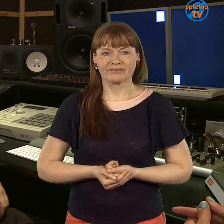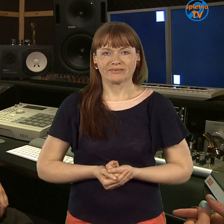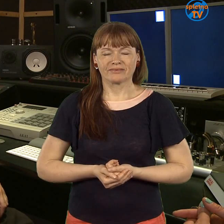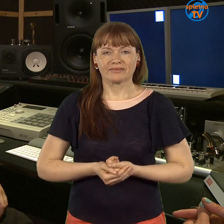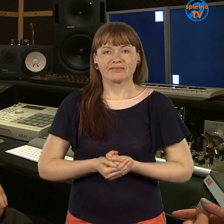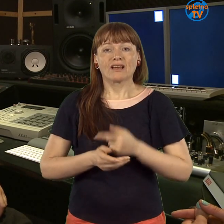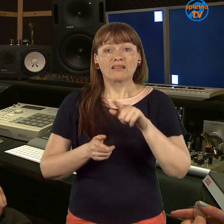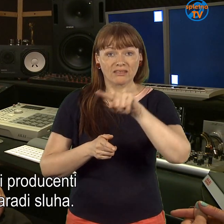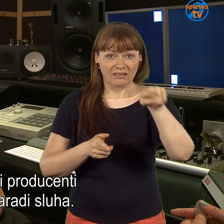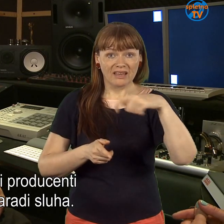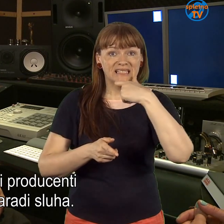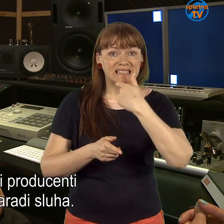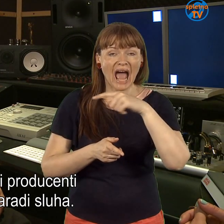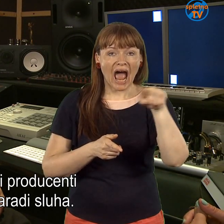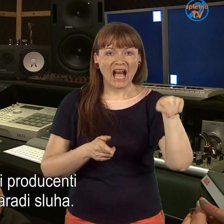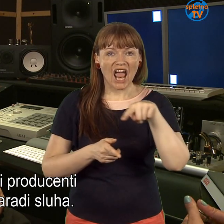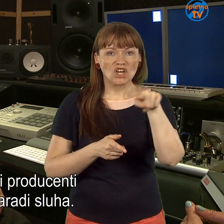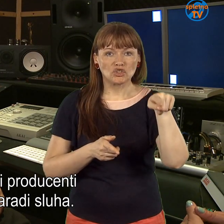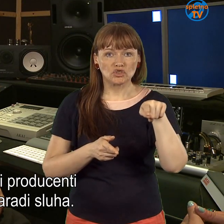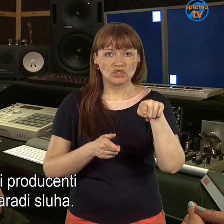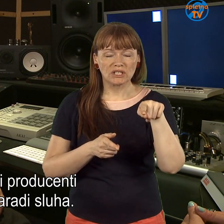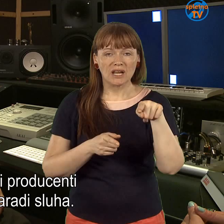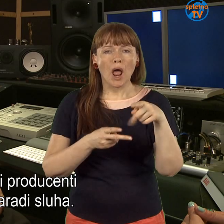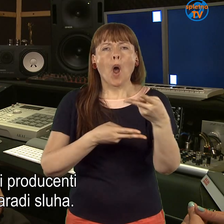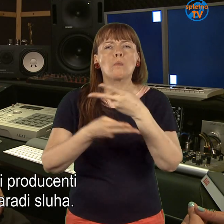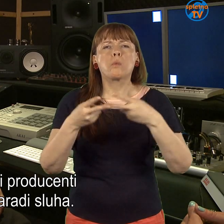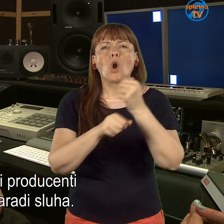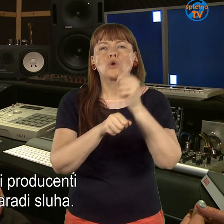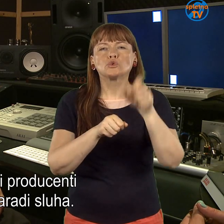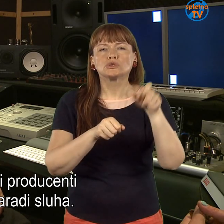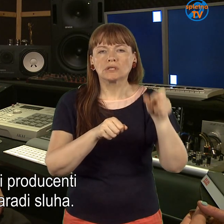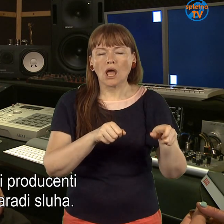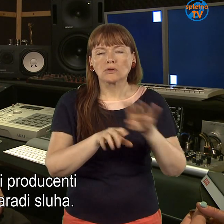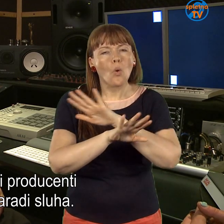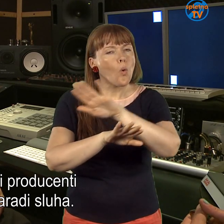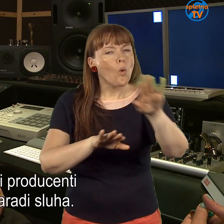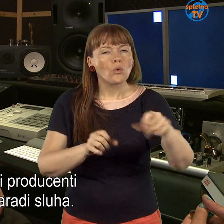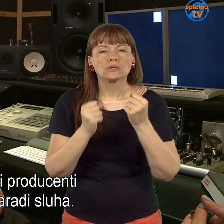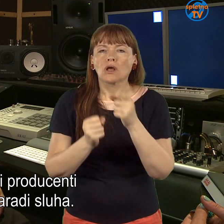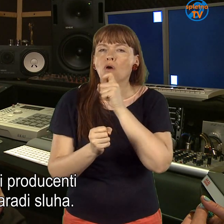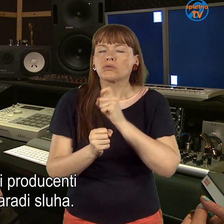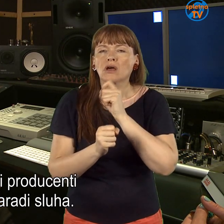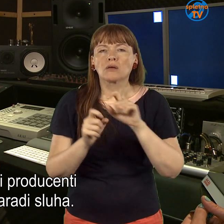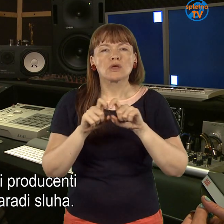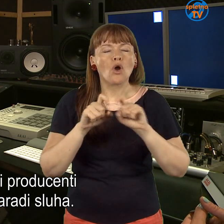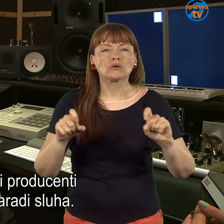Te starejši, tudi producenti in to vsi v bistvu trpijo zaradi